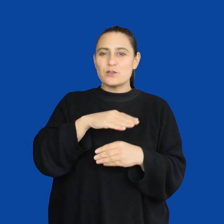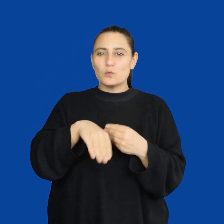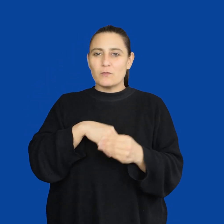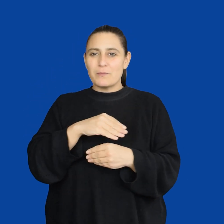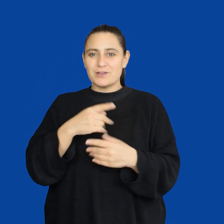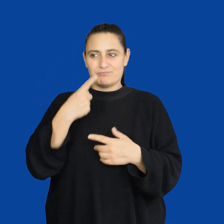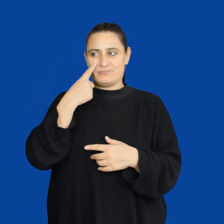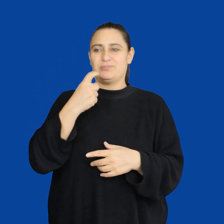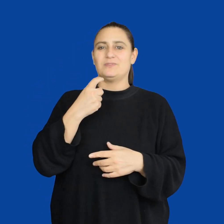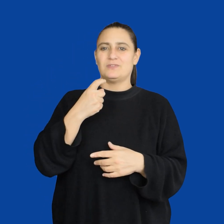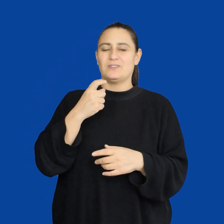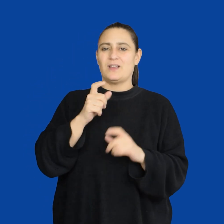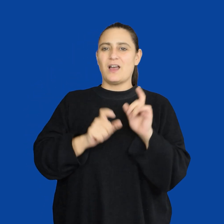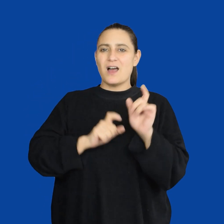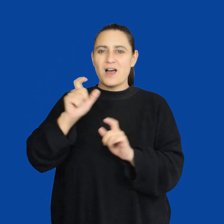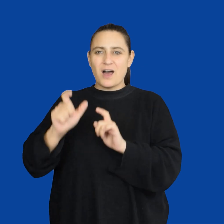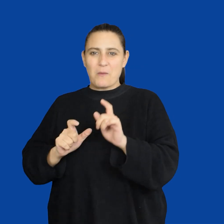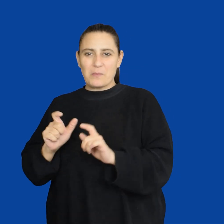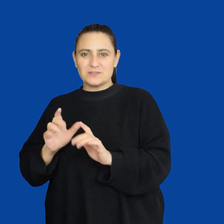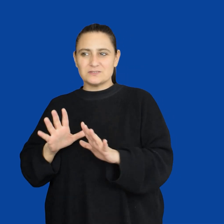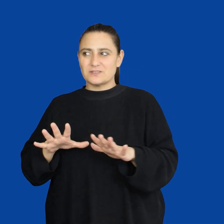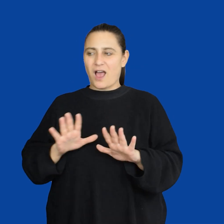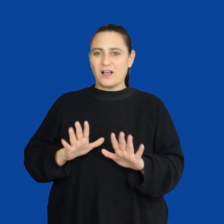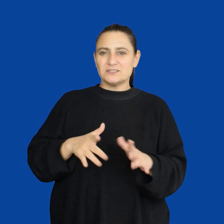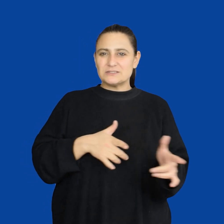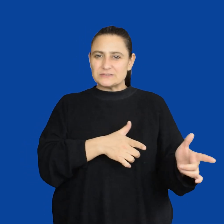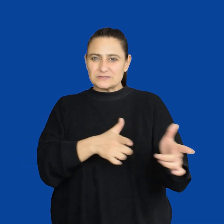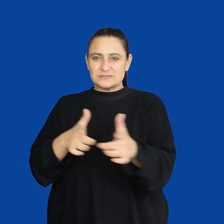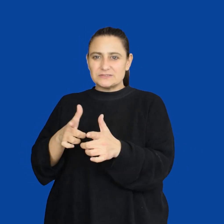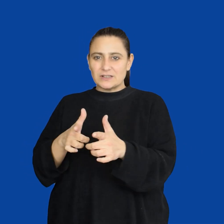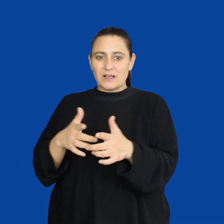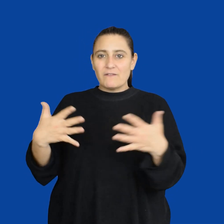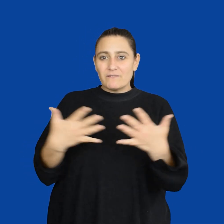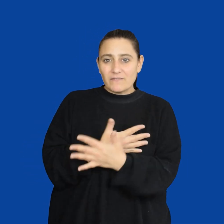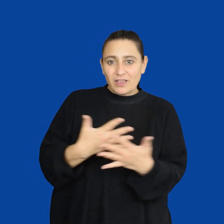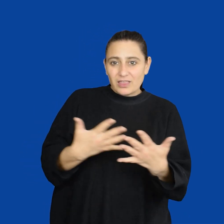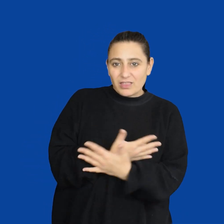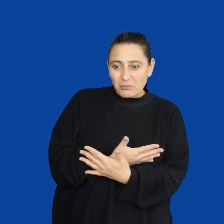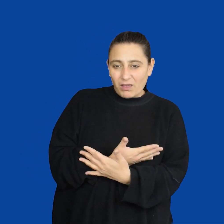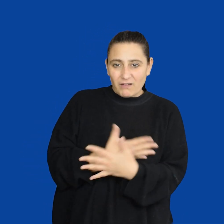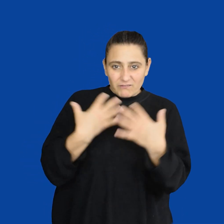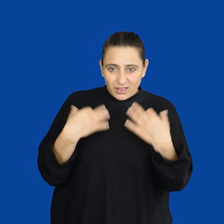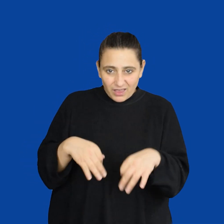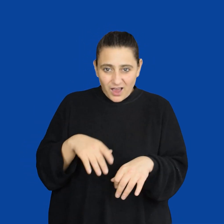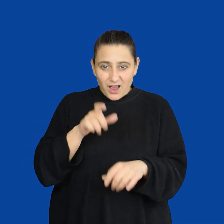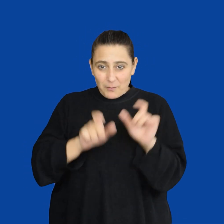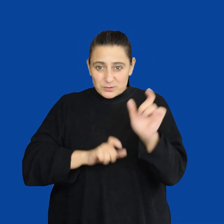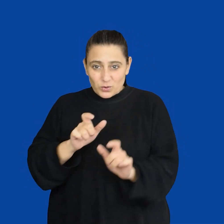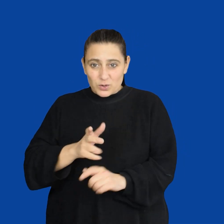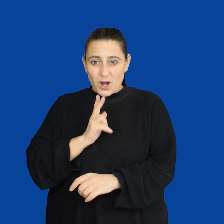vemos reflejada la percepción despiadada de quien comete estas atrocidades. Las víctimas no son vistas como dignas de